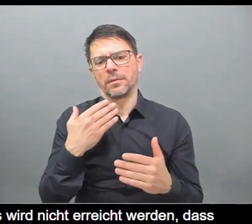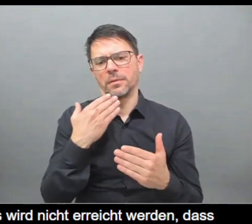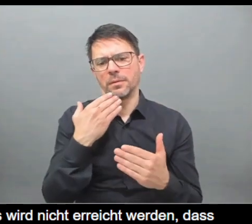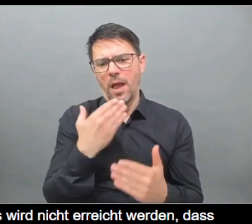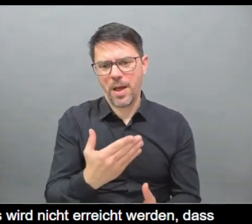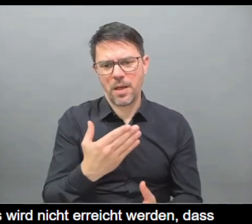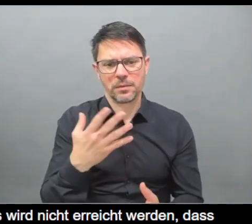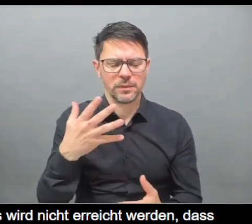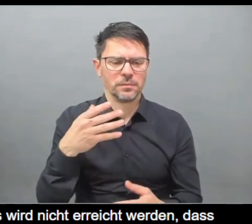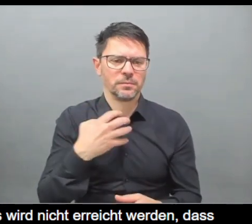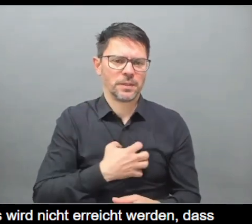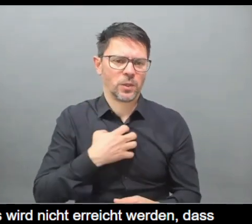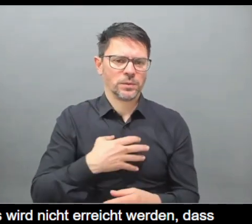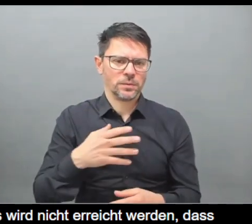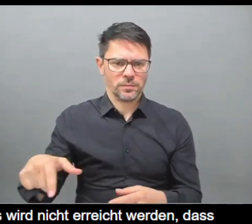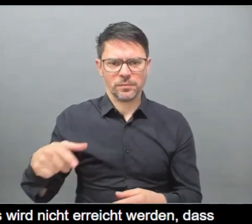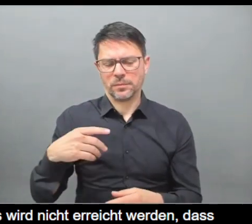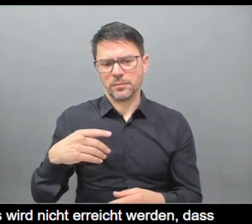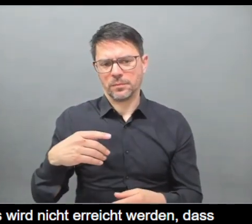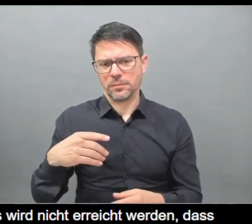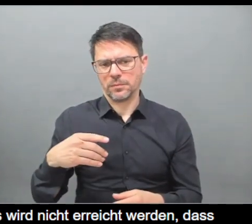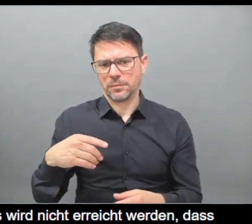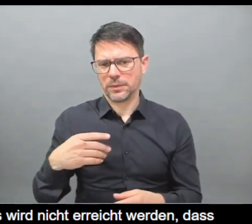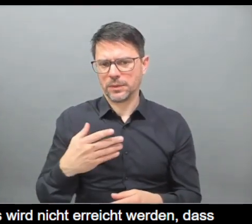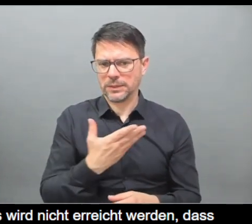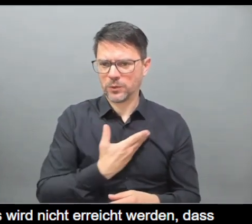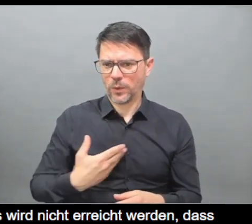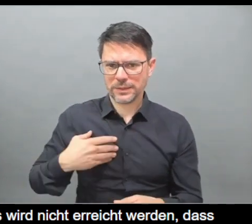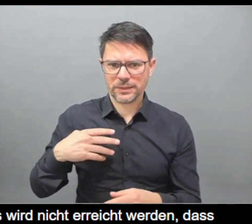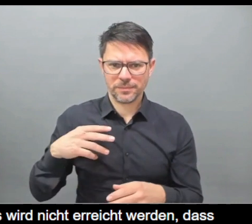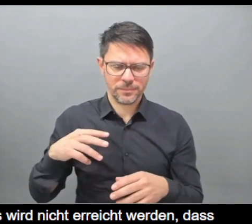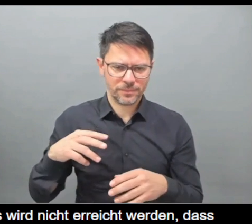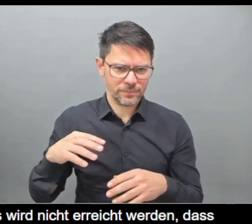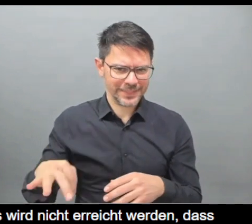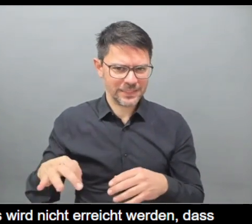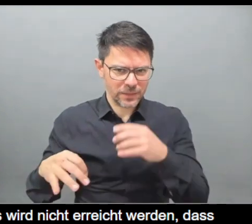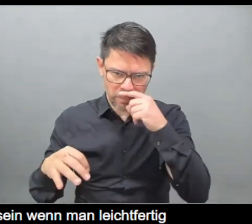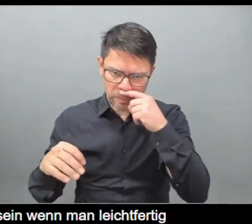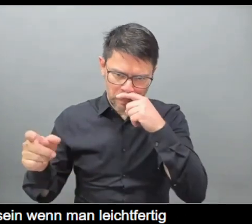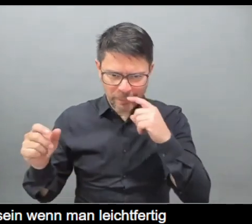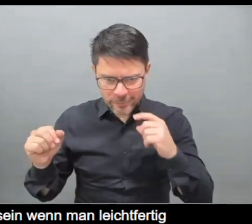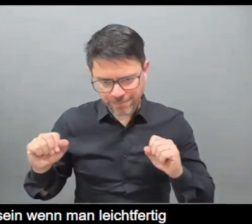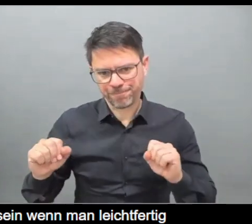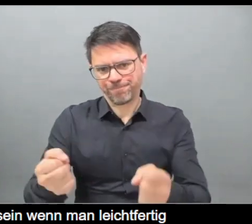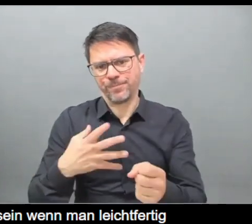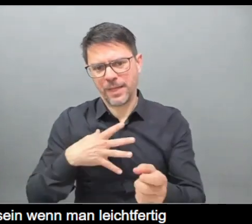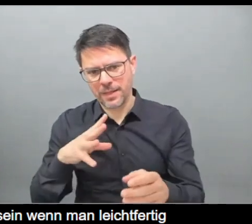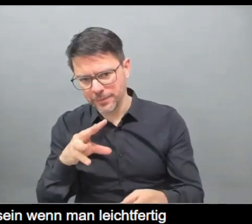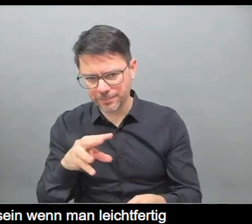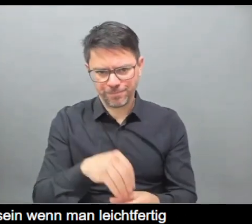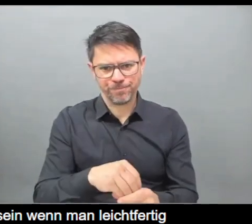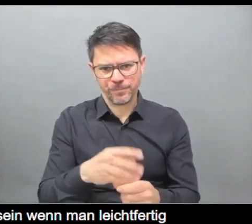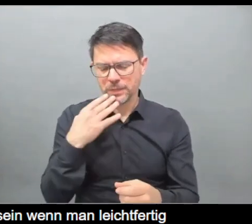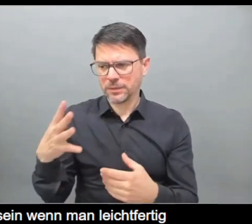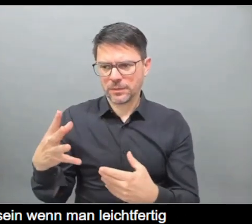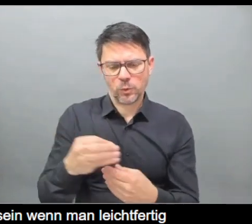dann bin ich überzeugt, die Kommunen sind dafür aufgeschlossen, bin ich überzeugt, werden wir auch gute Ergebnisse erzielen. Vielen Dank. Herzlichen Dank. Zum